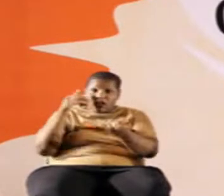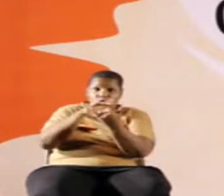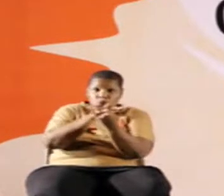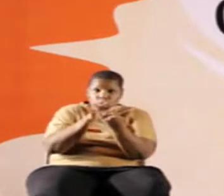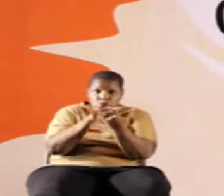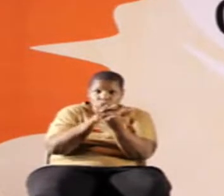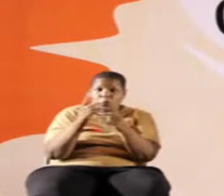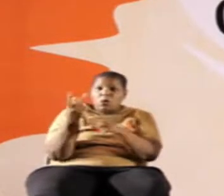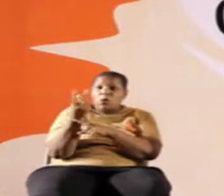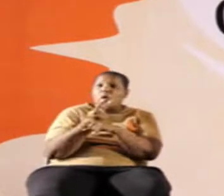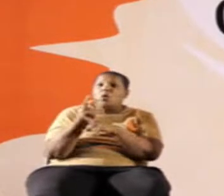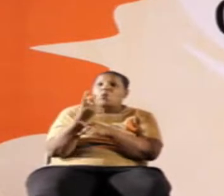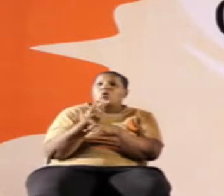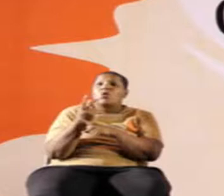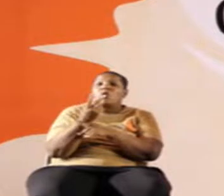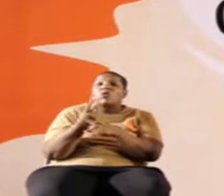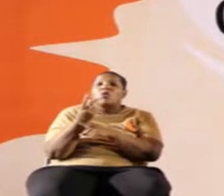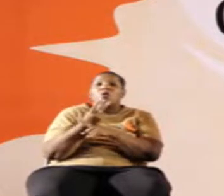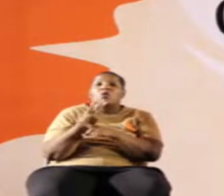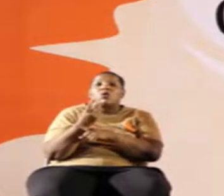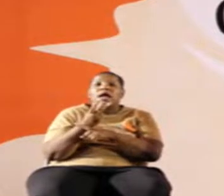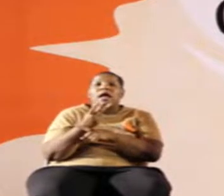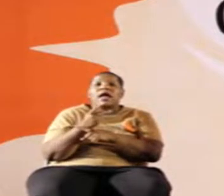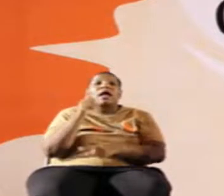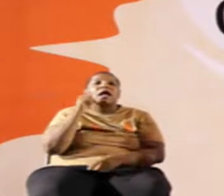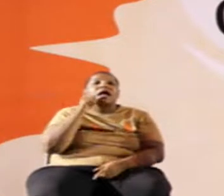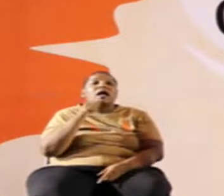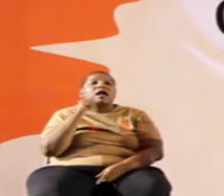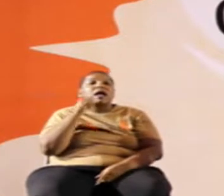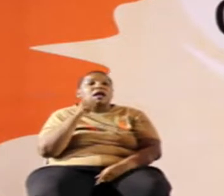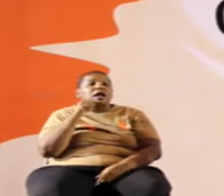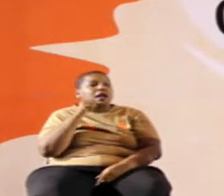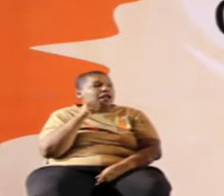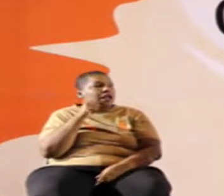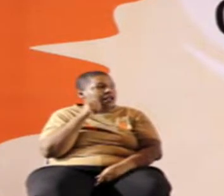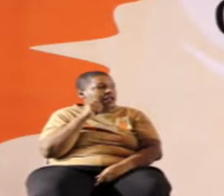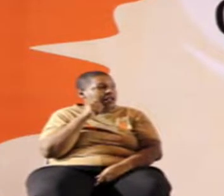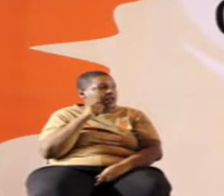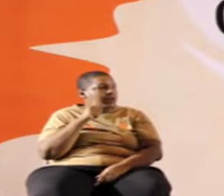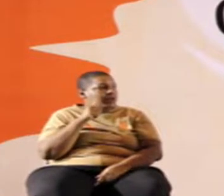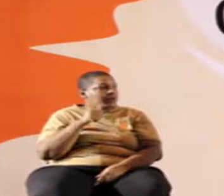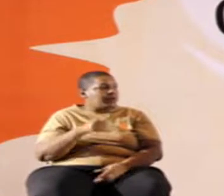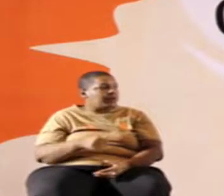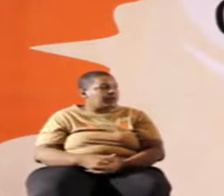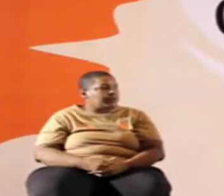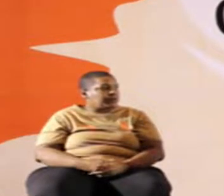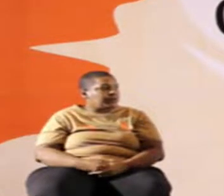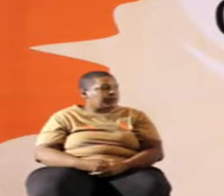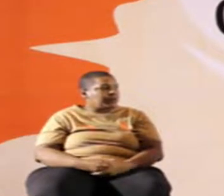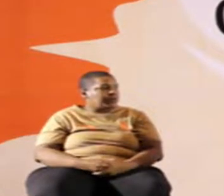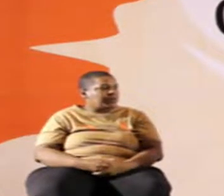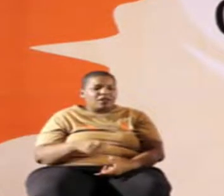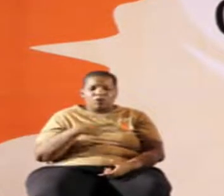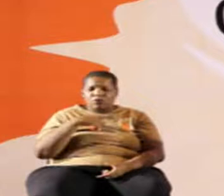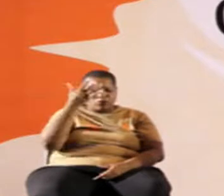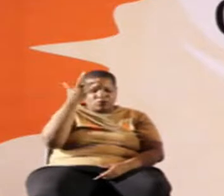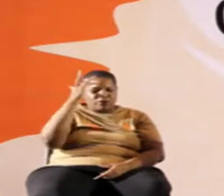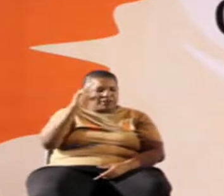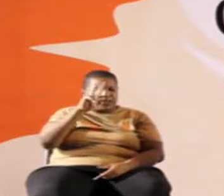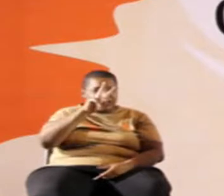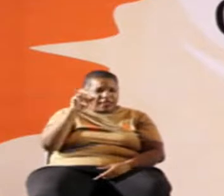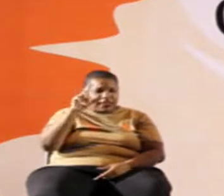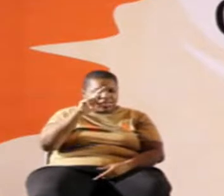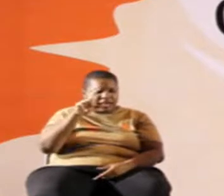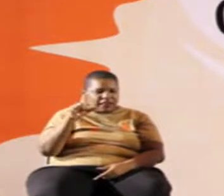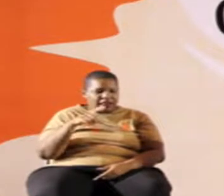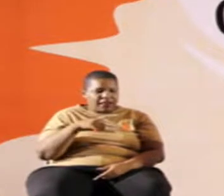e procura. E mulher como é, como eu, não se deve... Eu nunca sei a letra, gente.